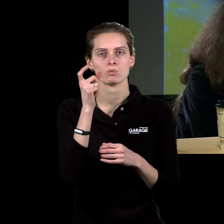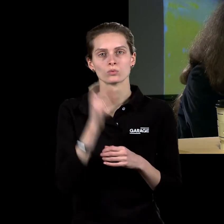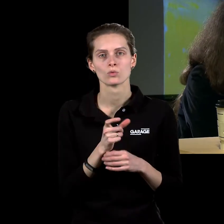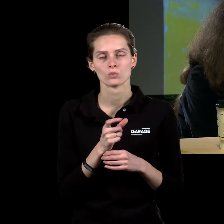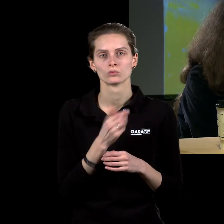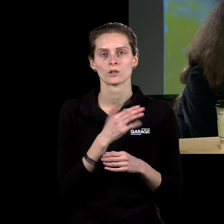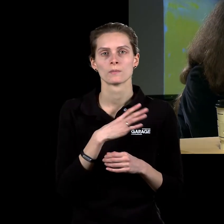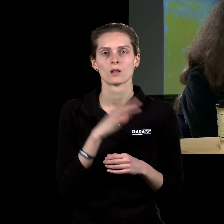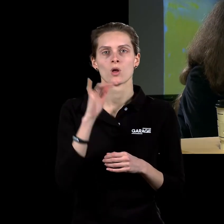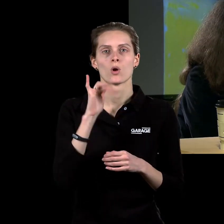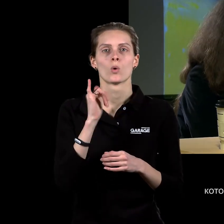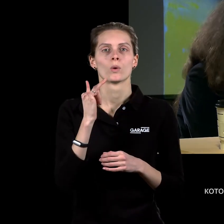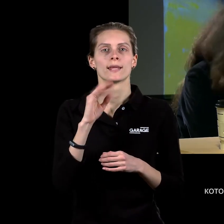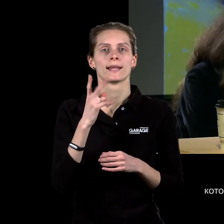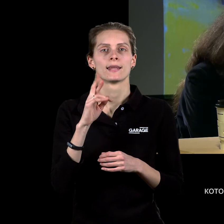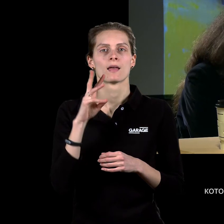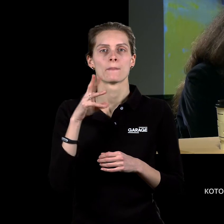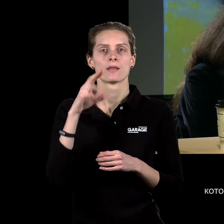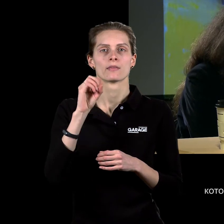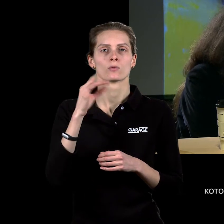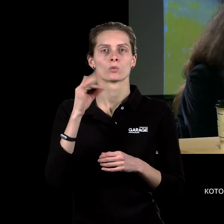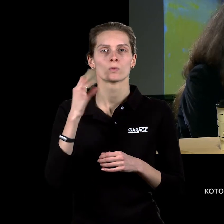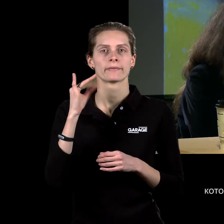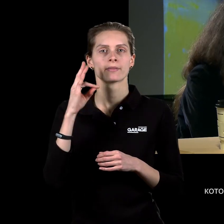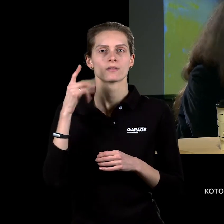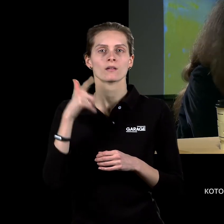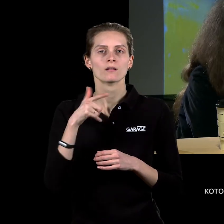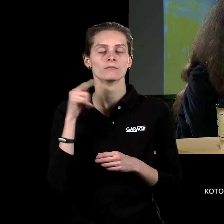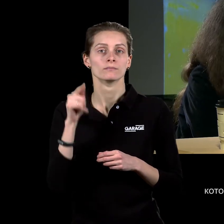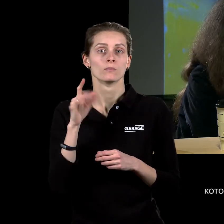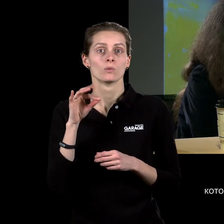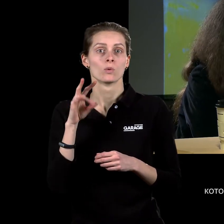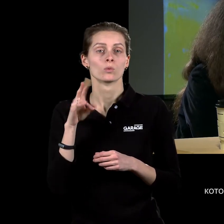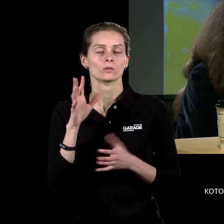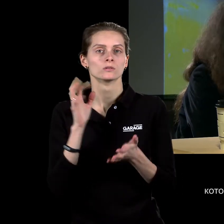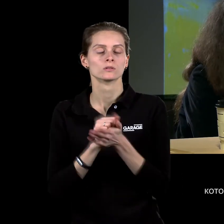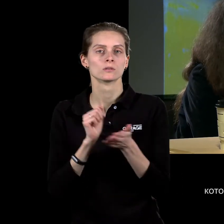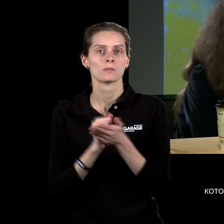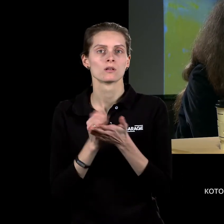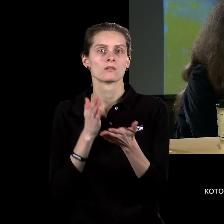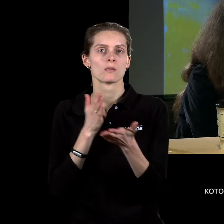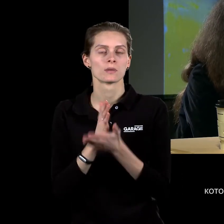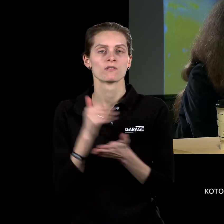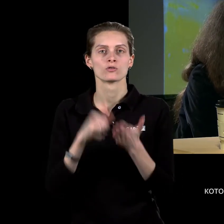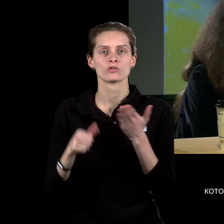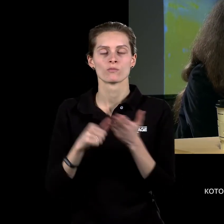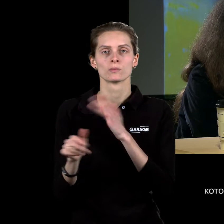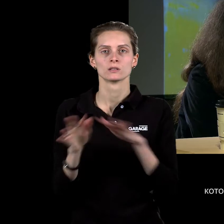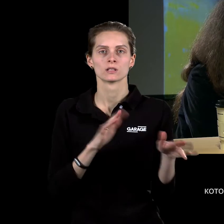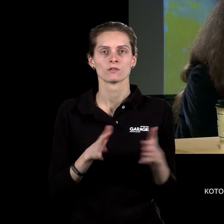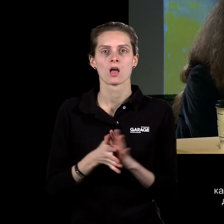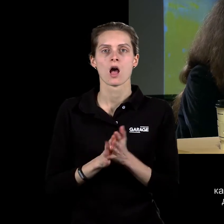был Уильям де Кунинг, которого относят к направлению живописи действия, к